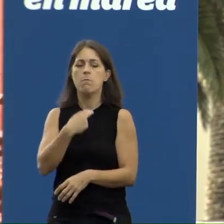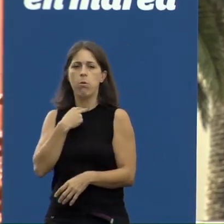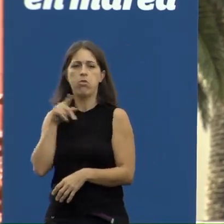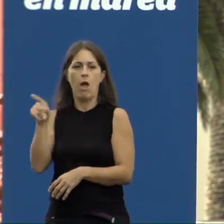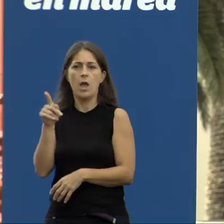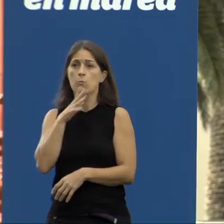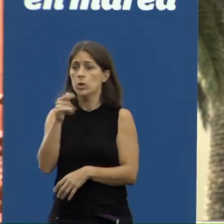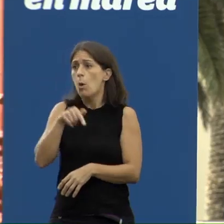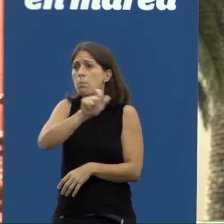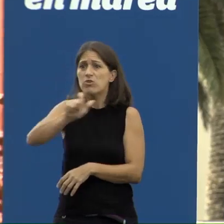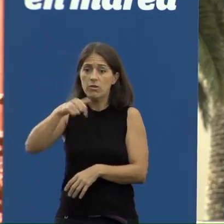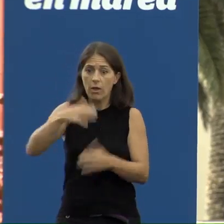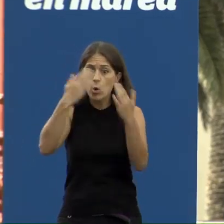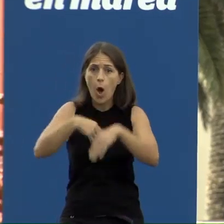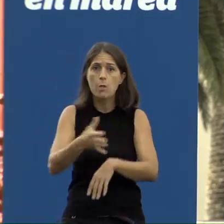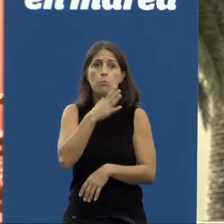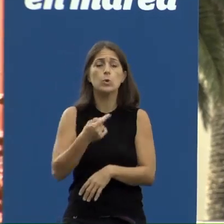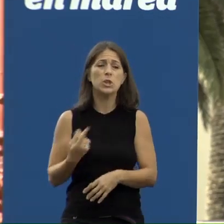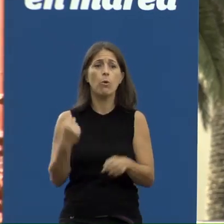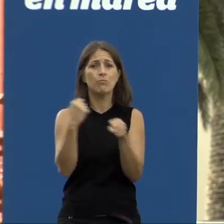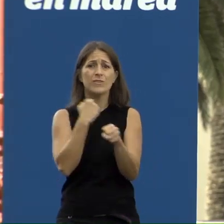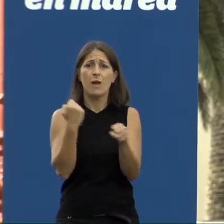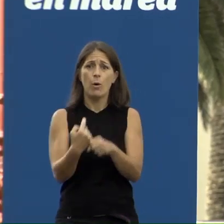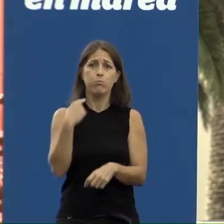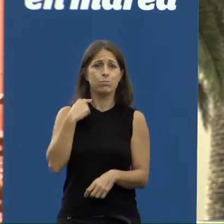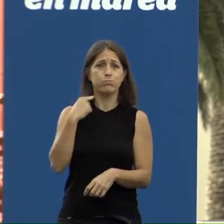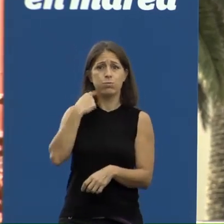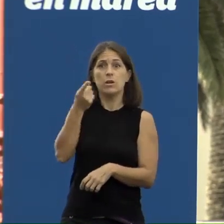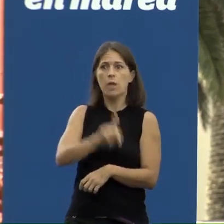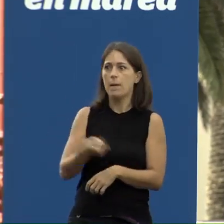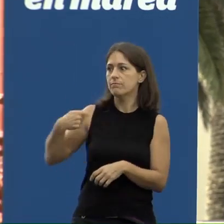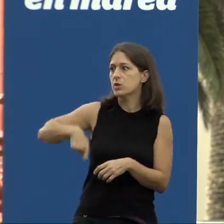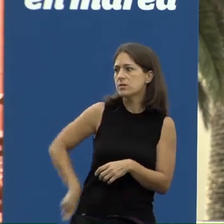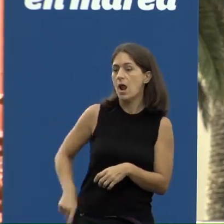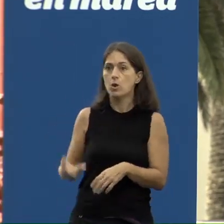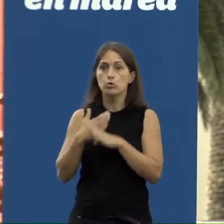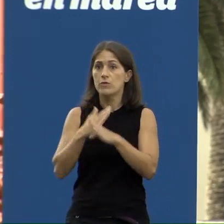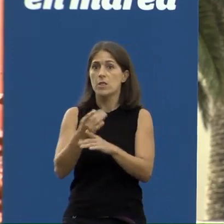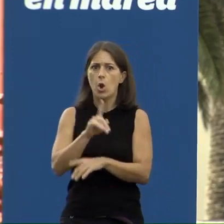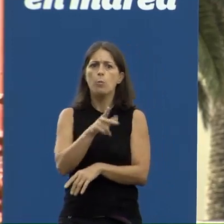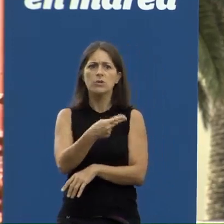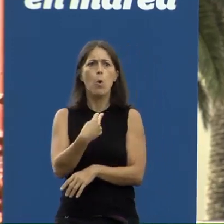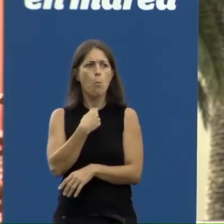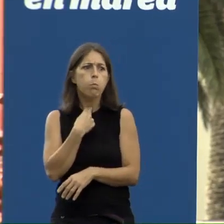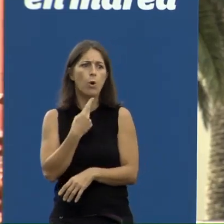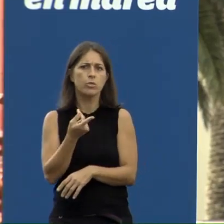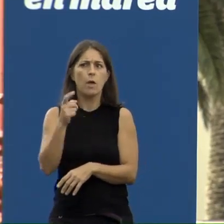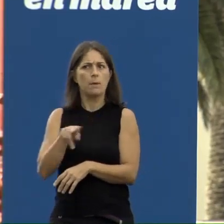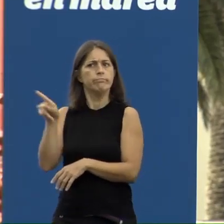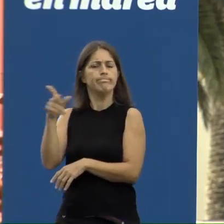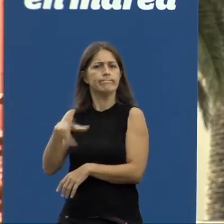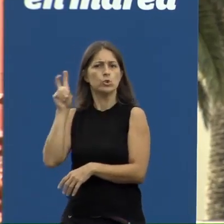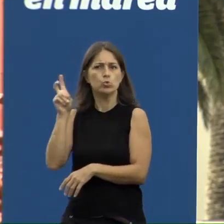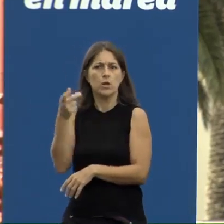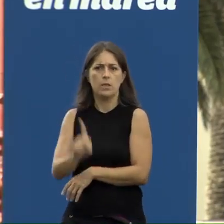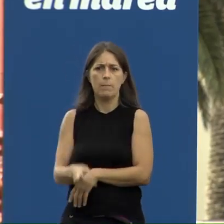porque perdeu o seu emprego, da xente que non pode estar aquí porque o seu salario non lle chega para manter con dignidade a